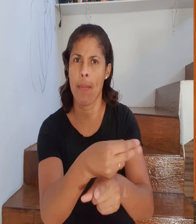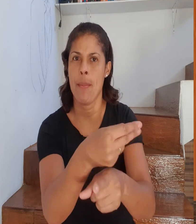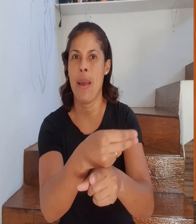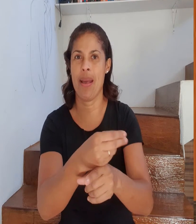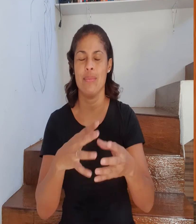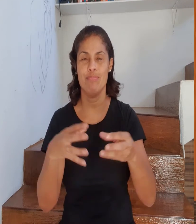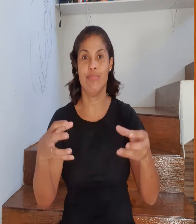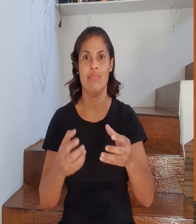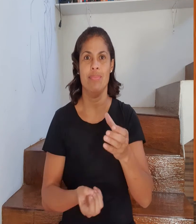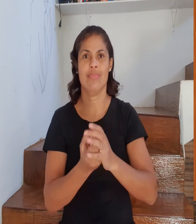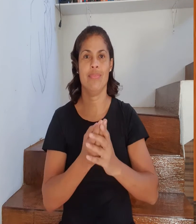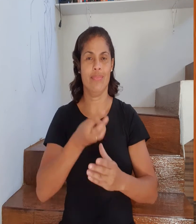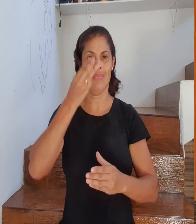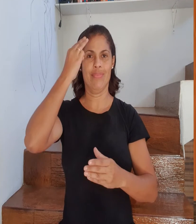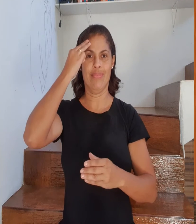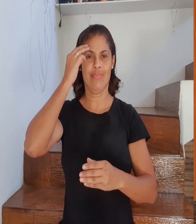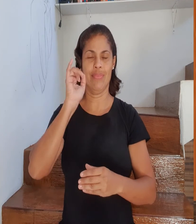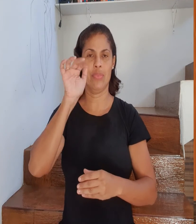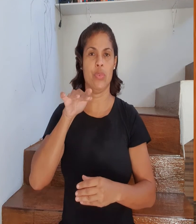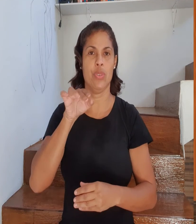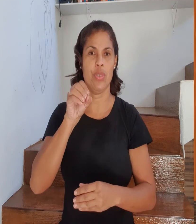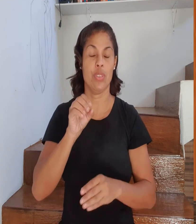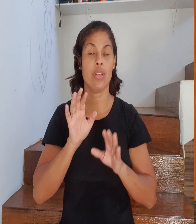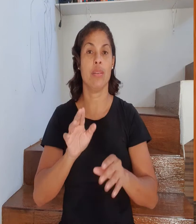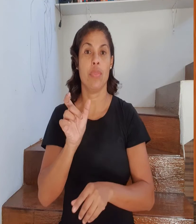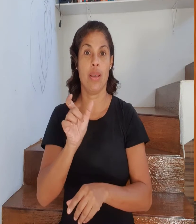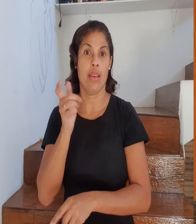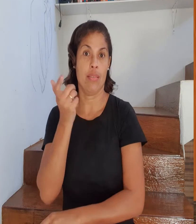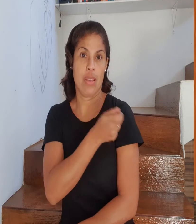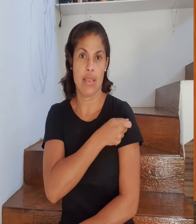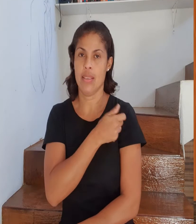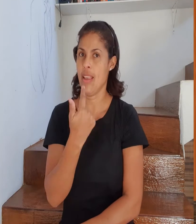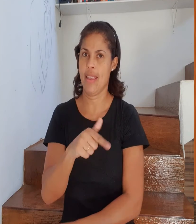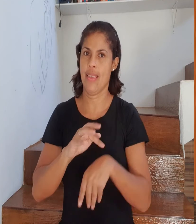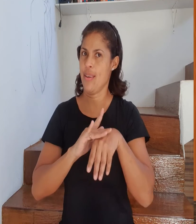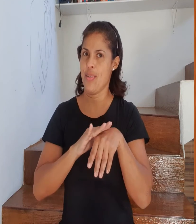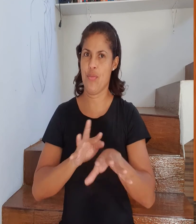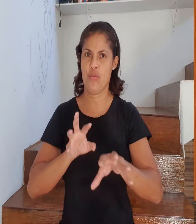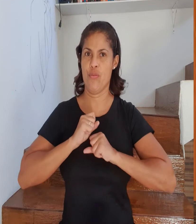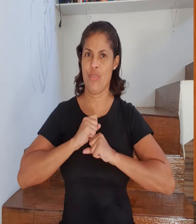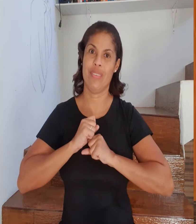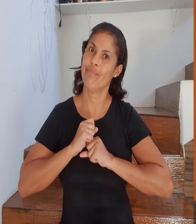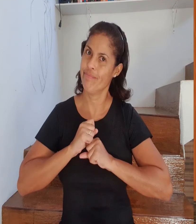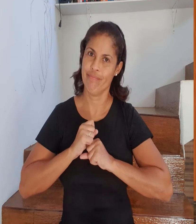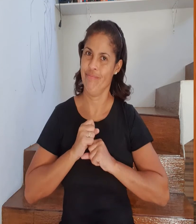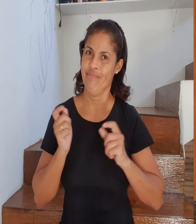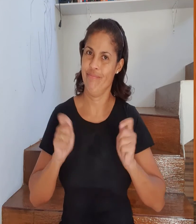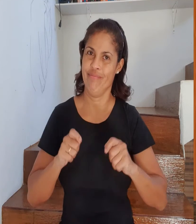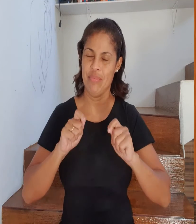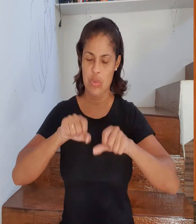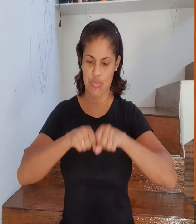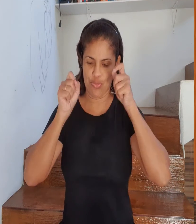a formação de memória imunológica. Por outro lado, a vacina é destituída de patogenicidade, que